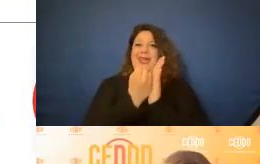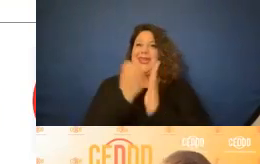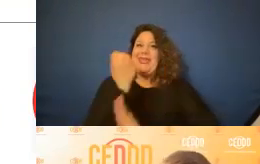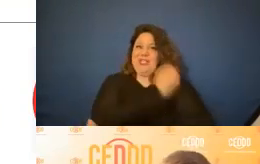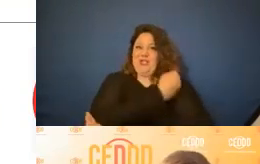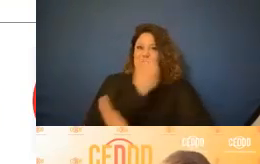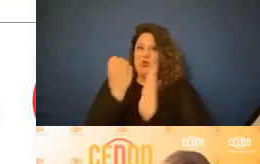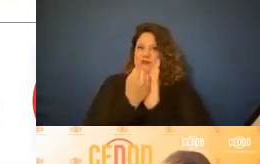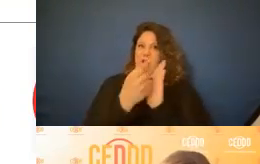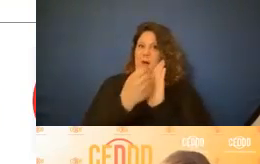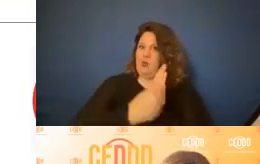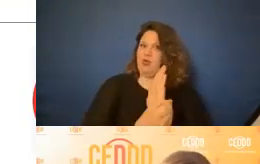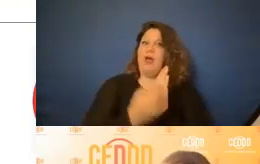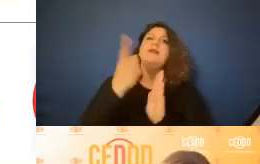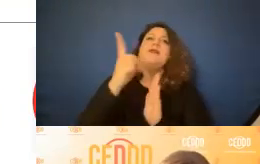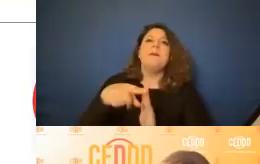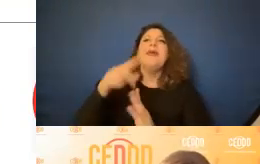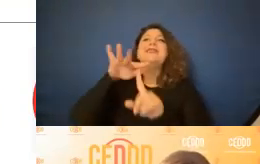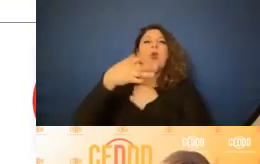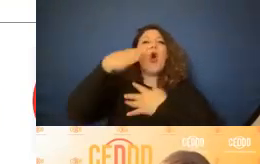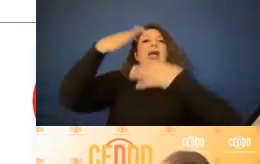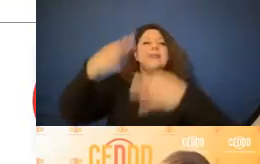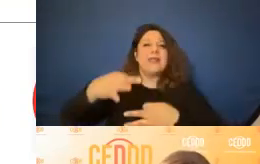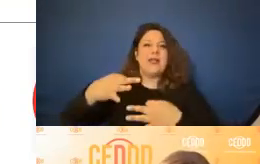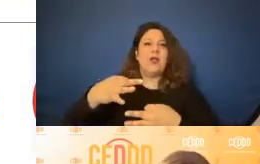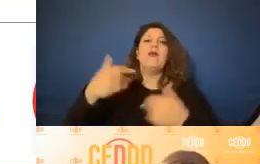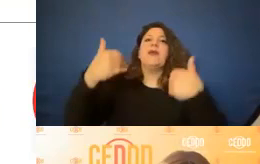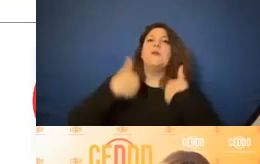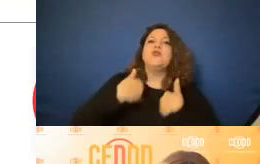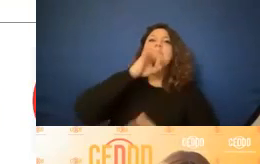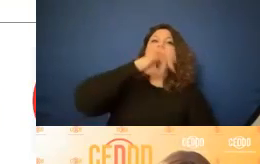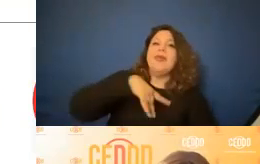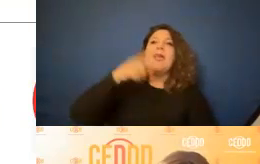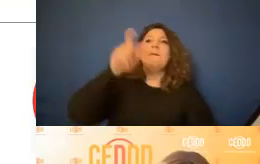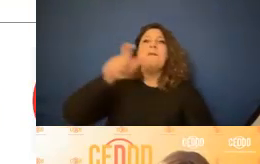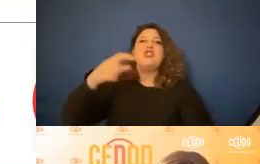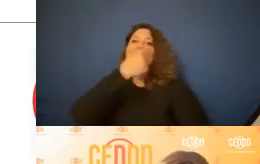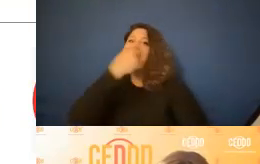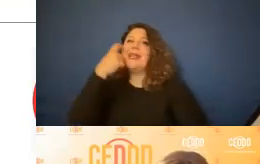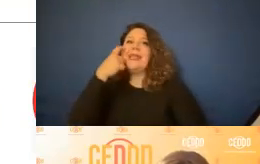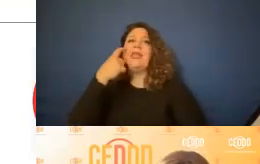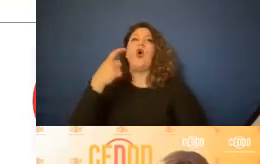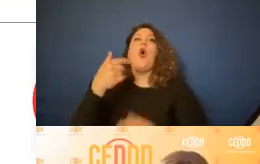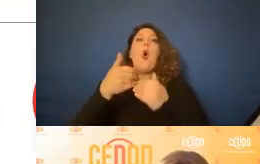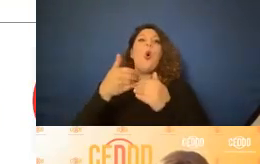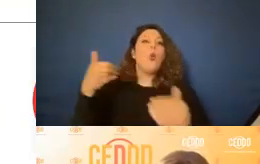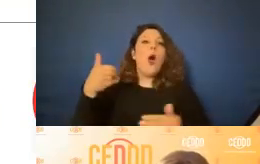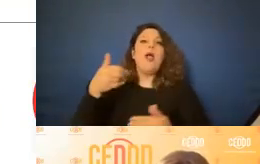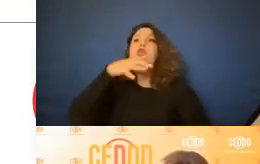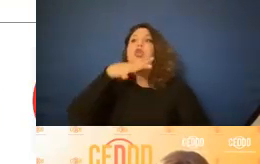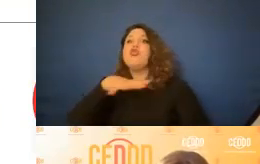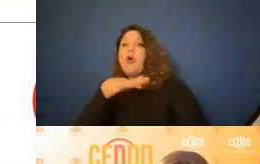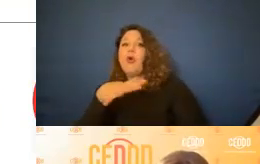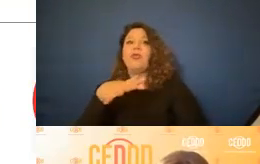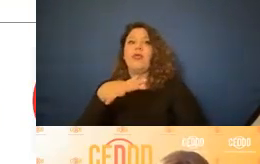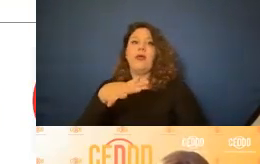concretos, quién lo habría realizado, quiénes son los testigos, cuándo ha ocurrido, dónde ha ocurrido, existe